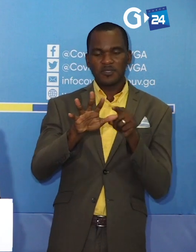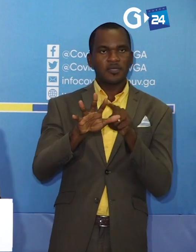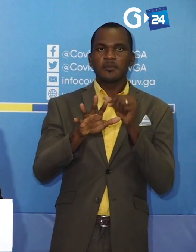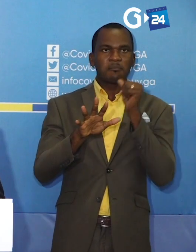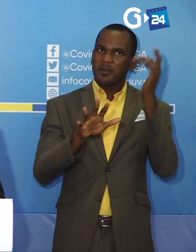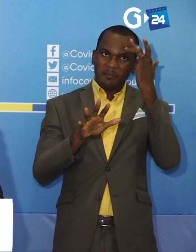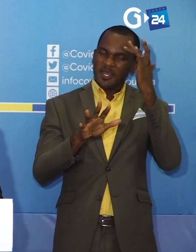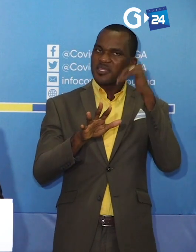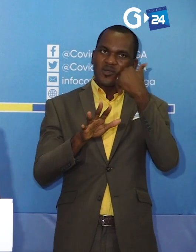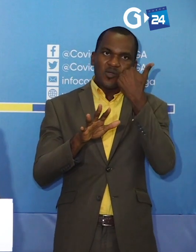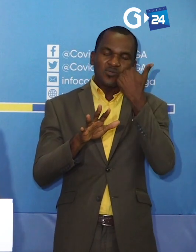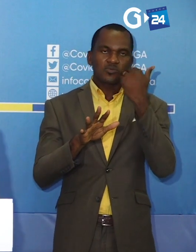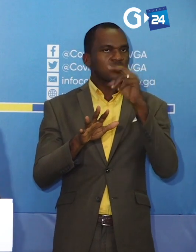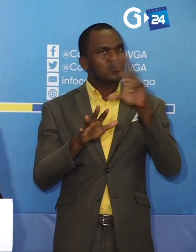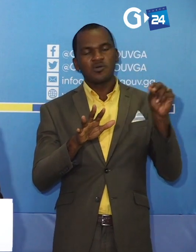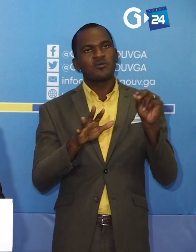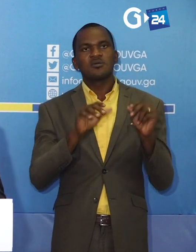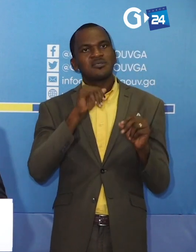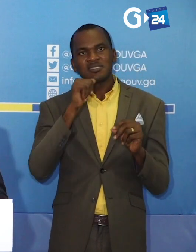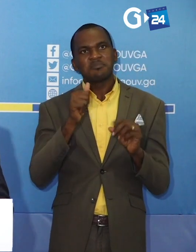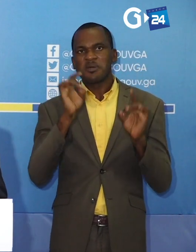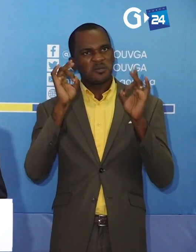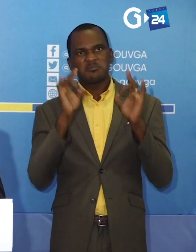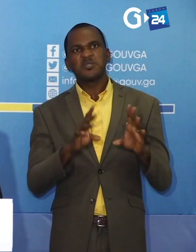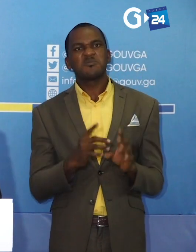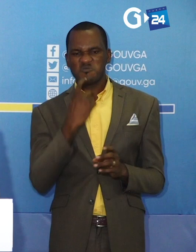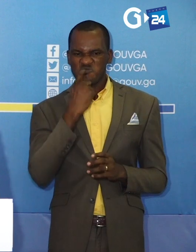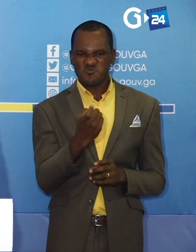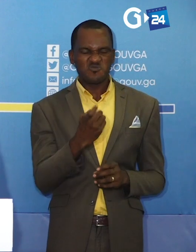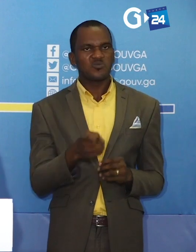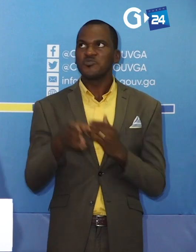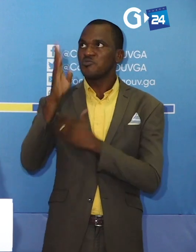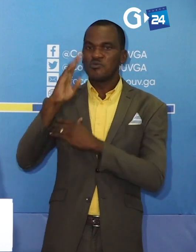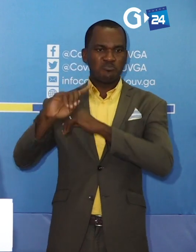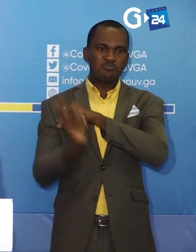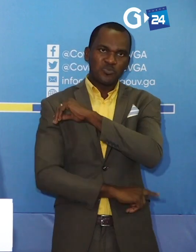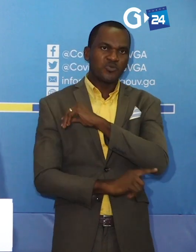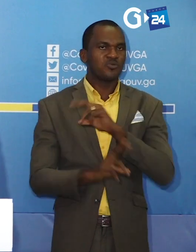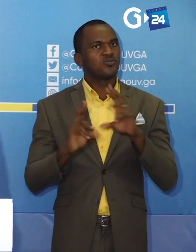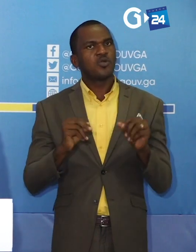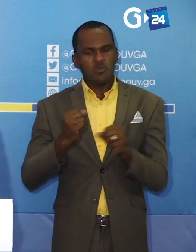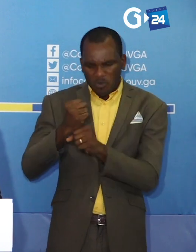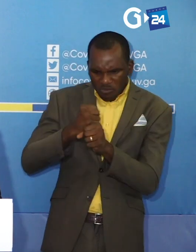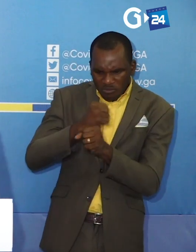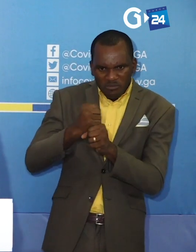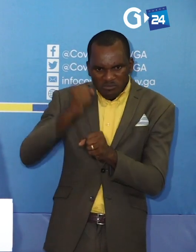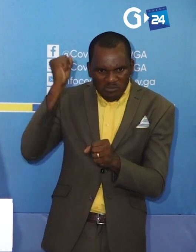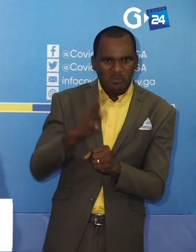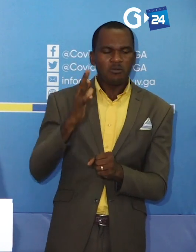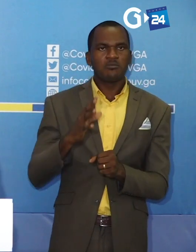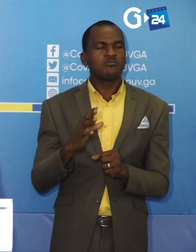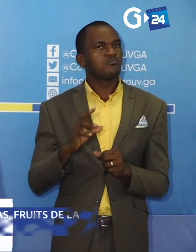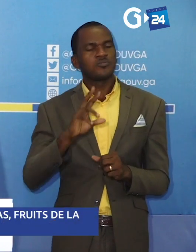honte, c'est pas une malédiction, ni une punition divine, ni un fusil nocturne.